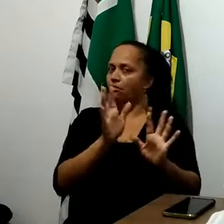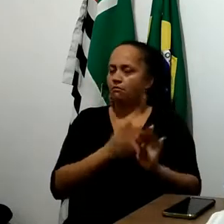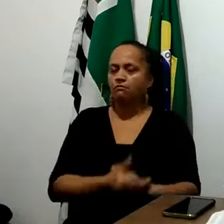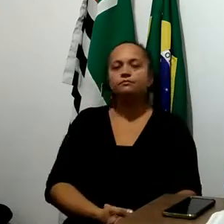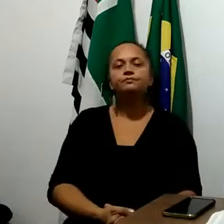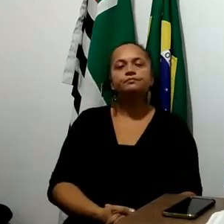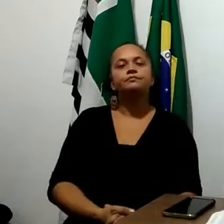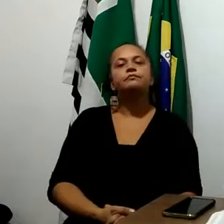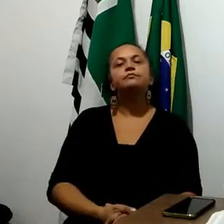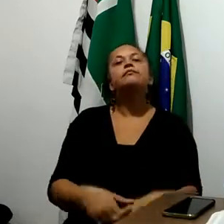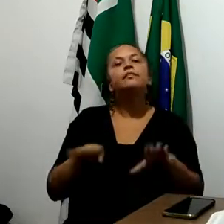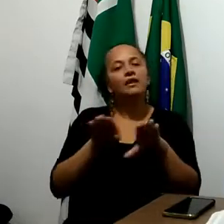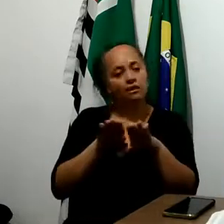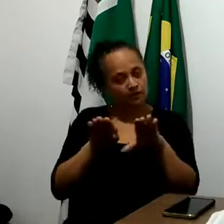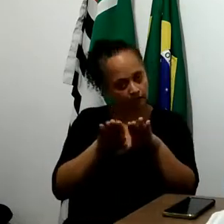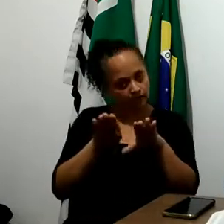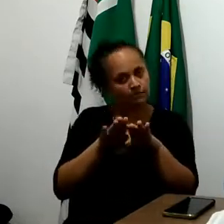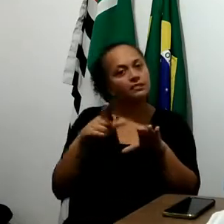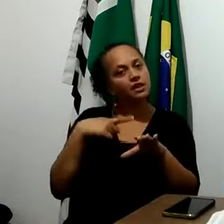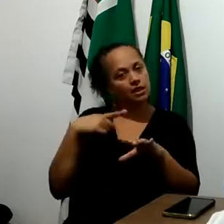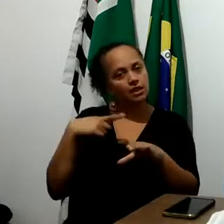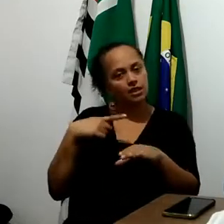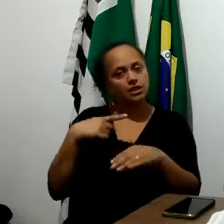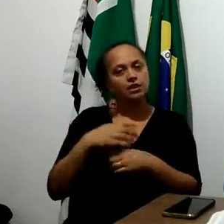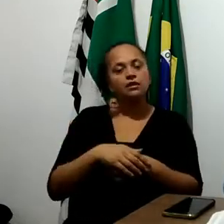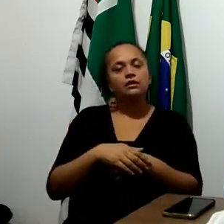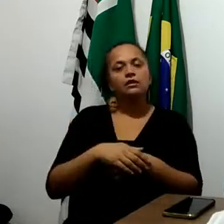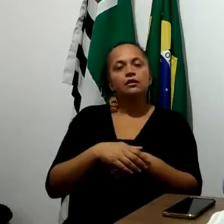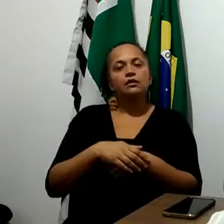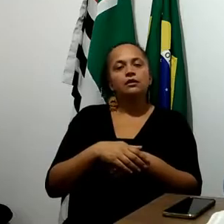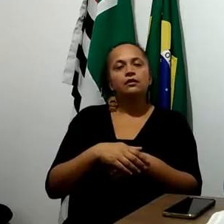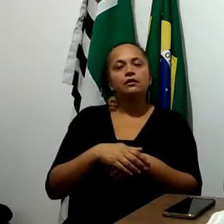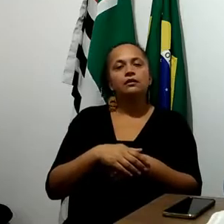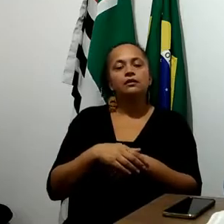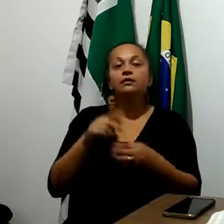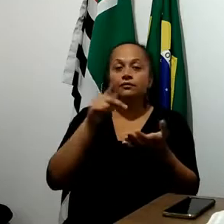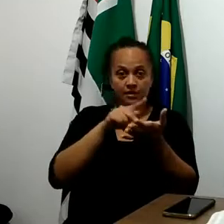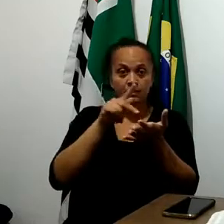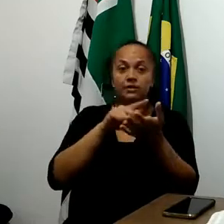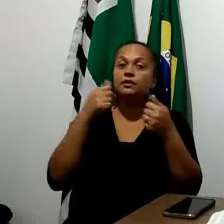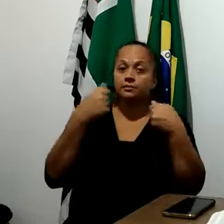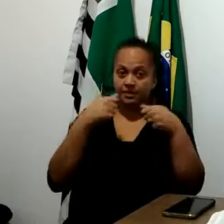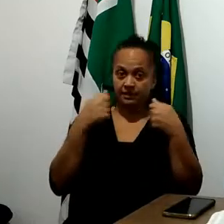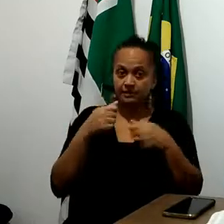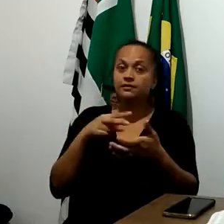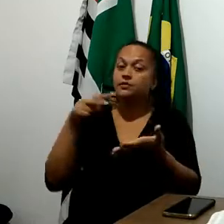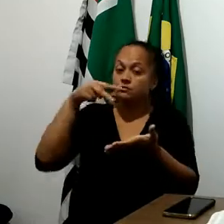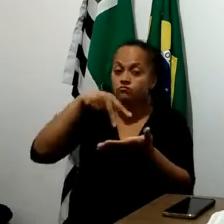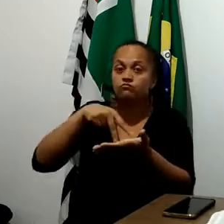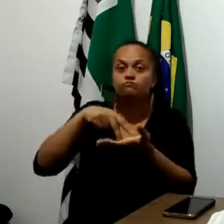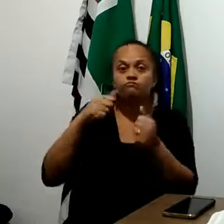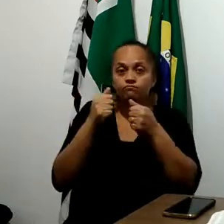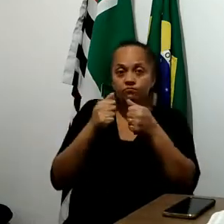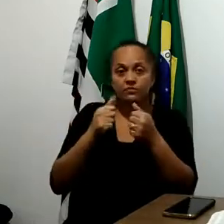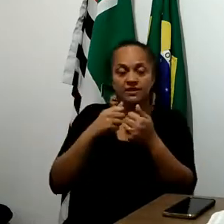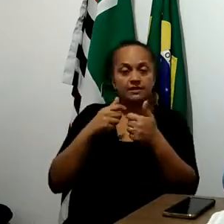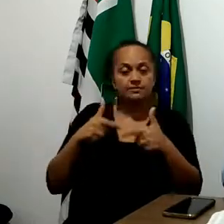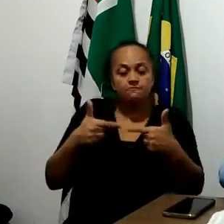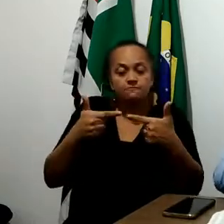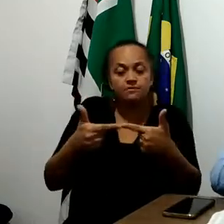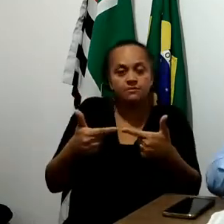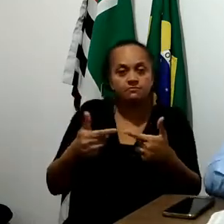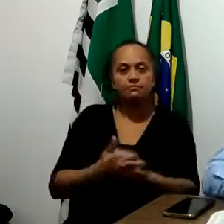algumas verdades que nós temos que nos firmar para que a gente não caia. Você quer ver uma coisa? A primeira coisa que nós temos que